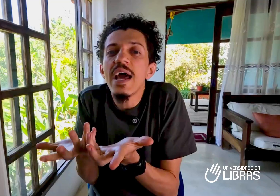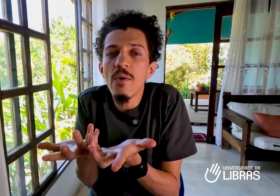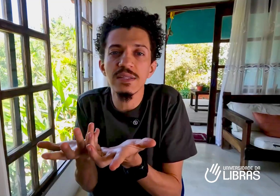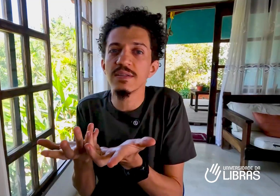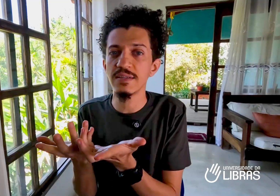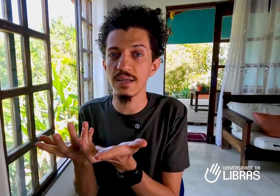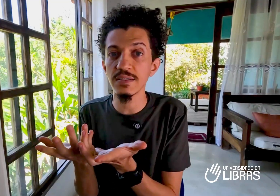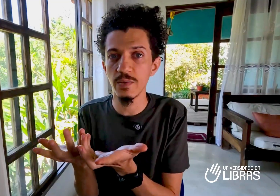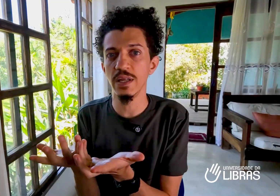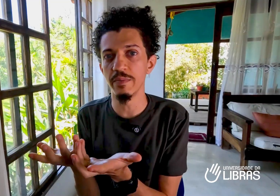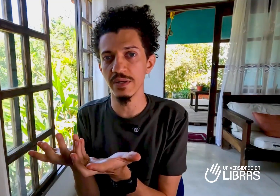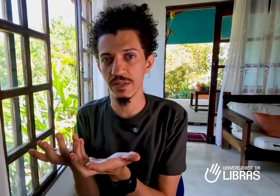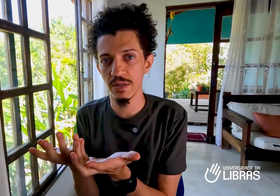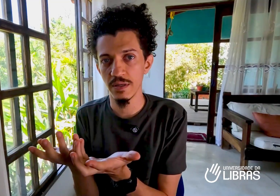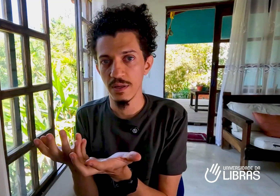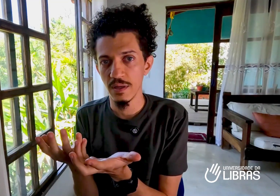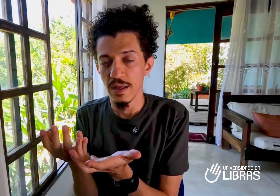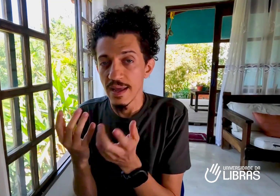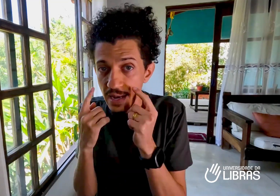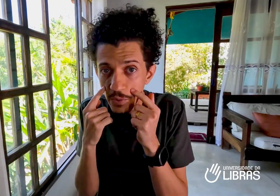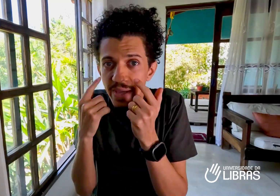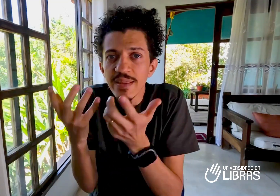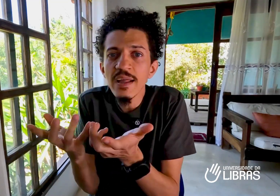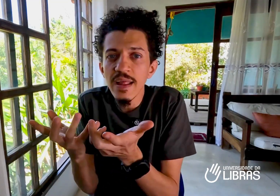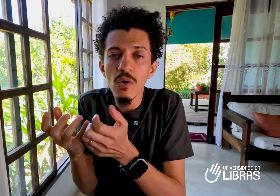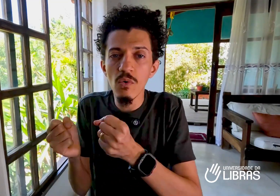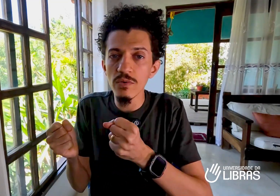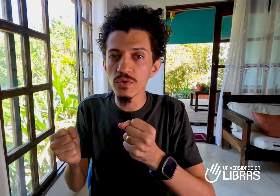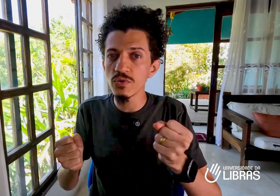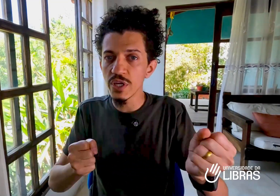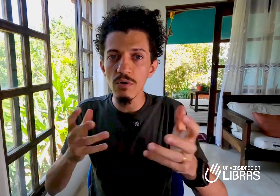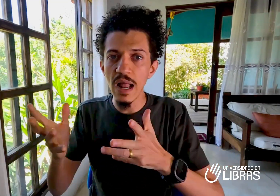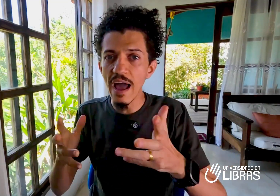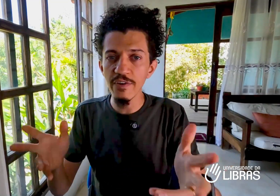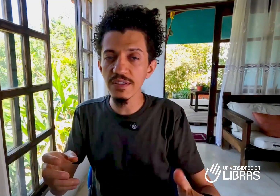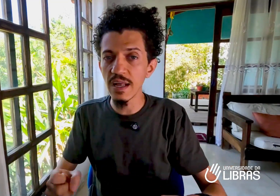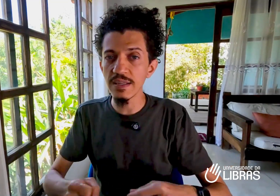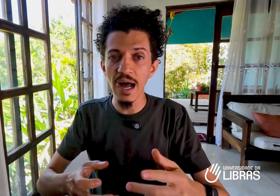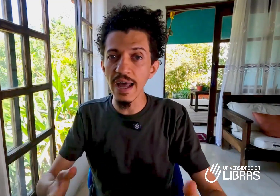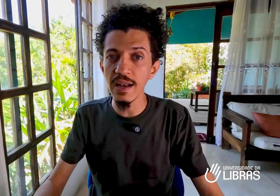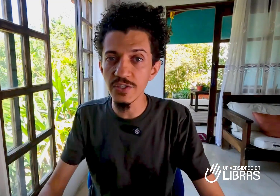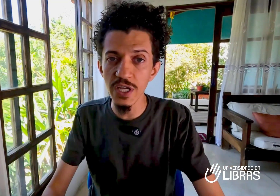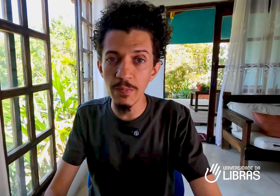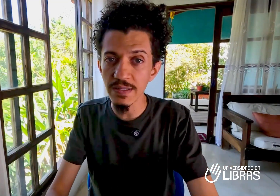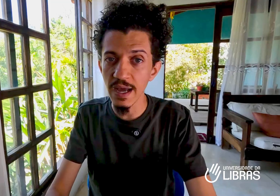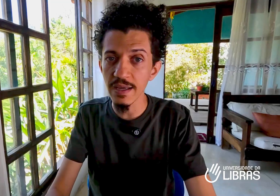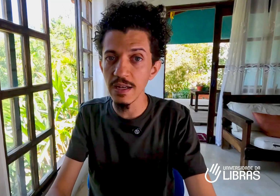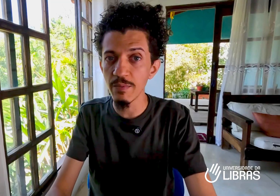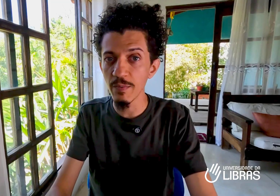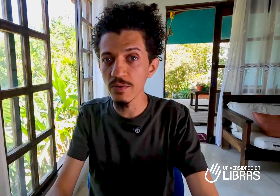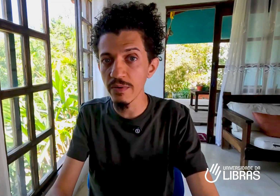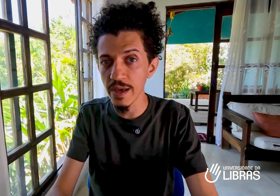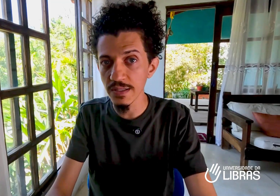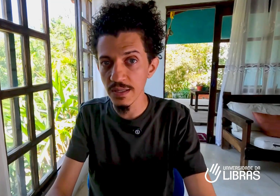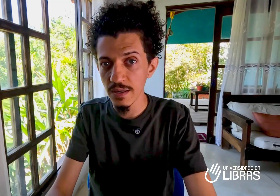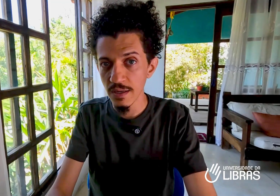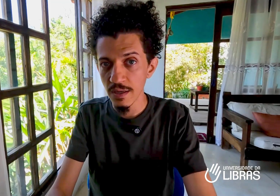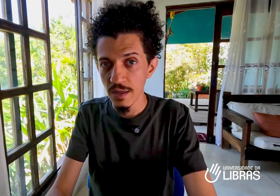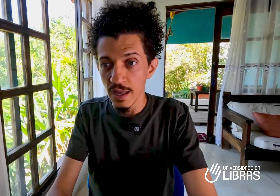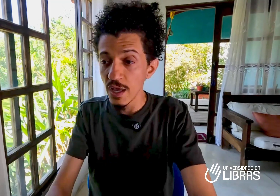a sinalização em Libras. Ele não entendeu quando o surdo chegou lá e foi sinalizar e ele tinha que passar aquilo ali para o português. E